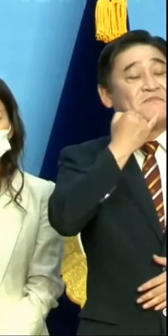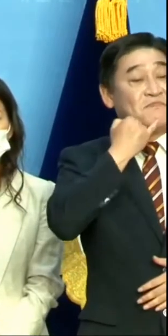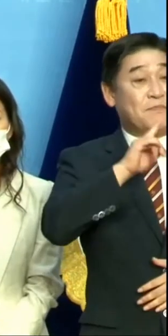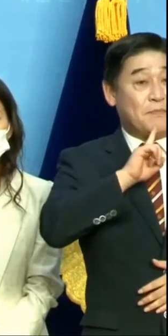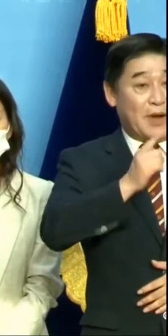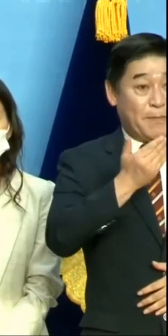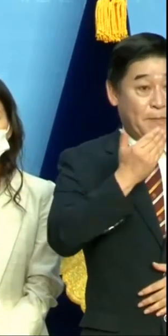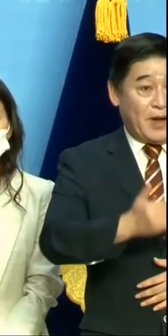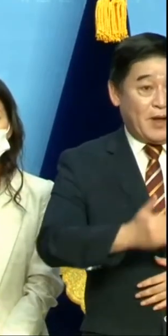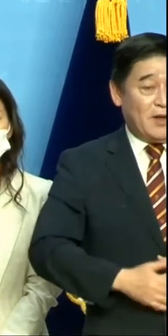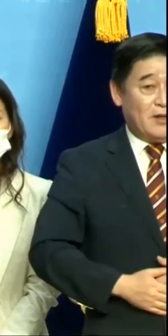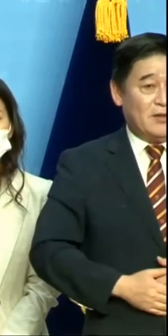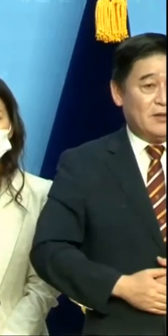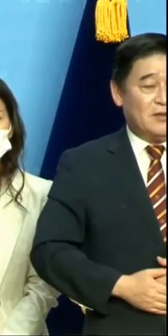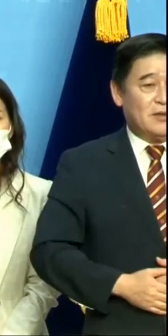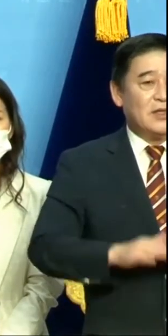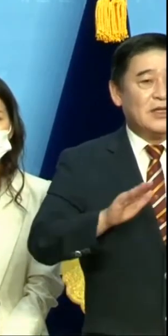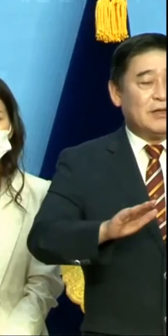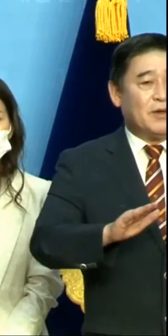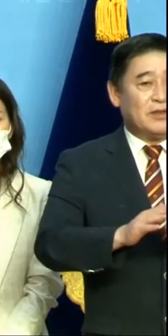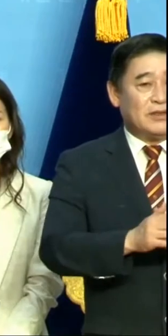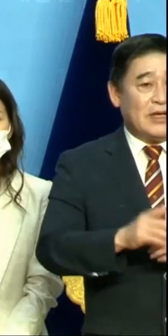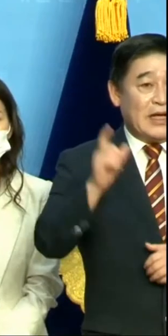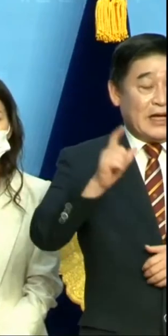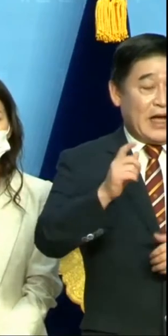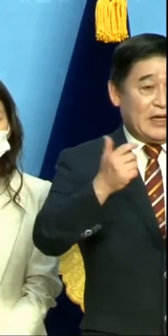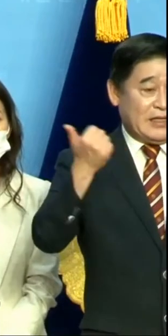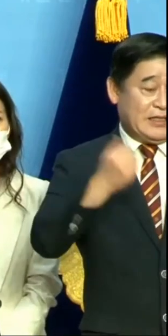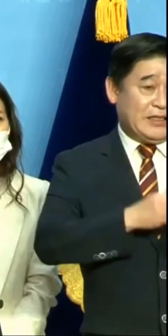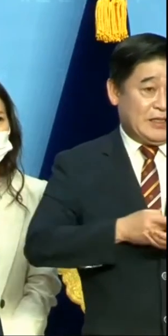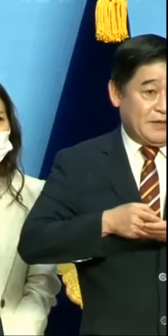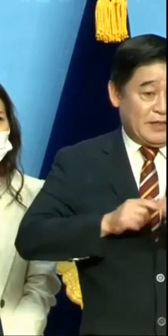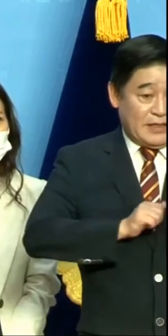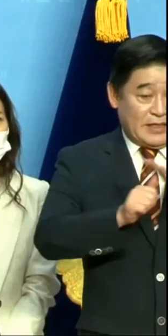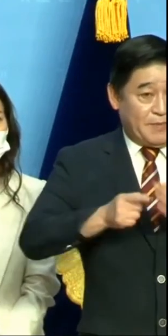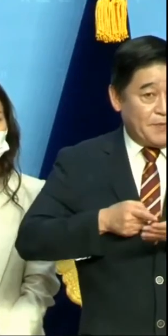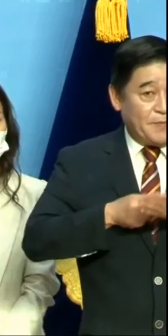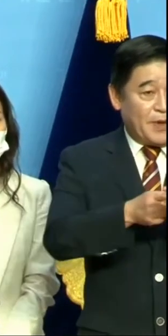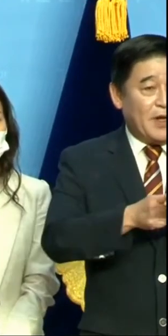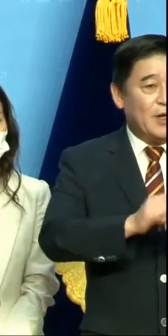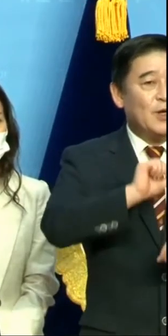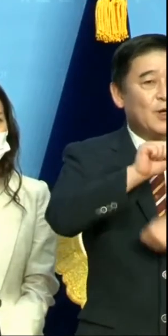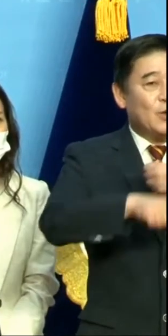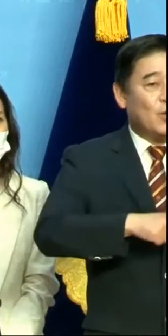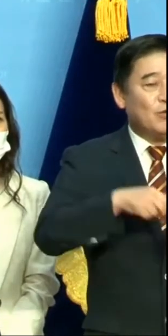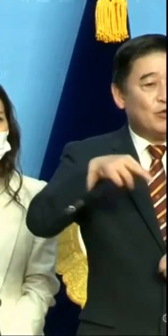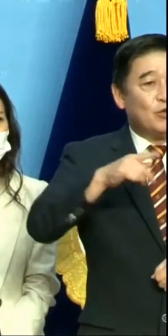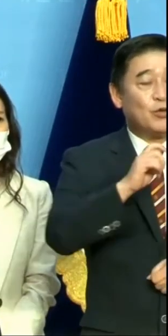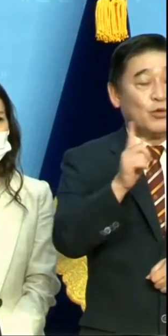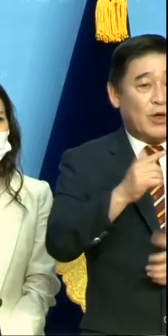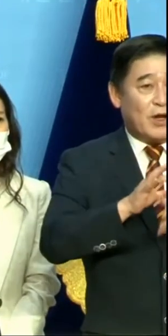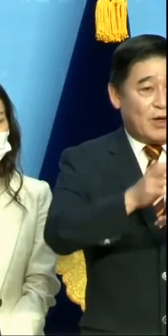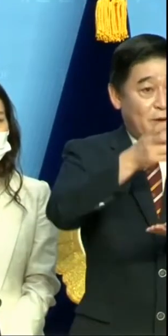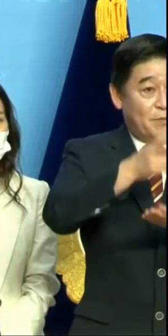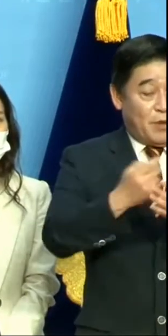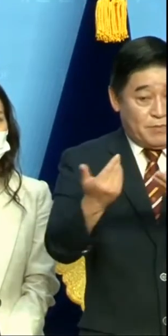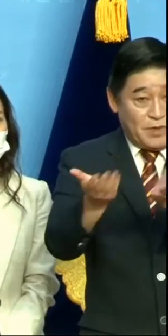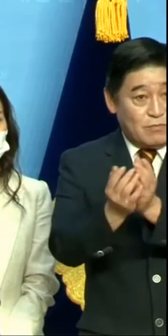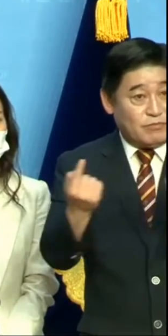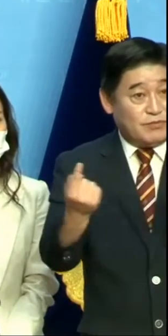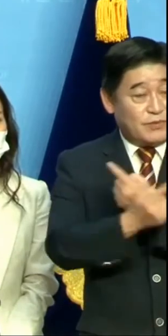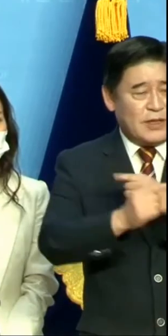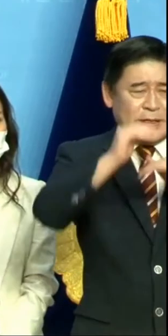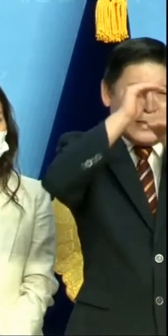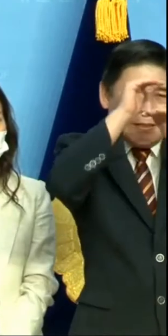있습니다 이번 강 민 의원 이 대표 발의한 동물원 및 수족관 관리에 관한 법률 일부 개정안 에는 그 동안